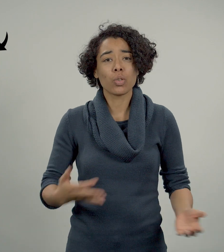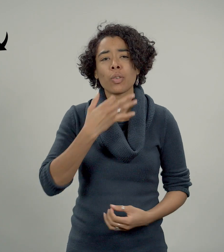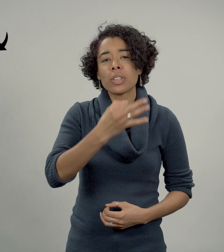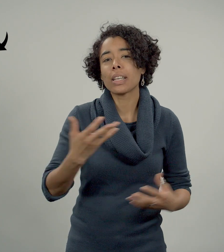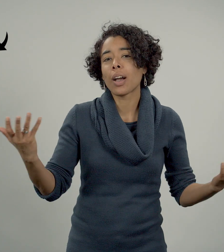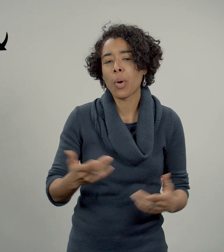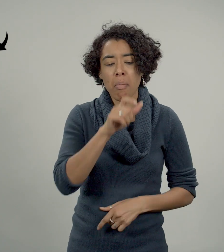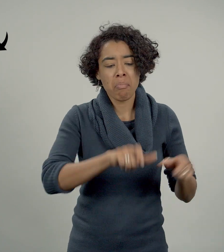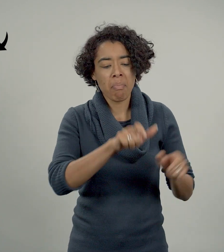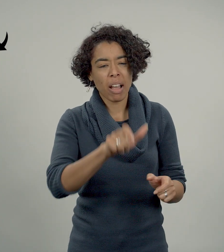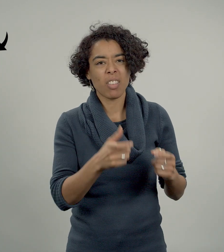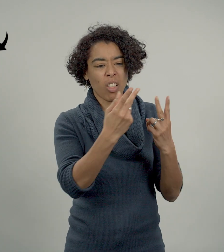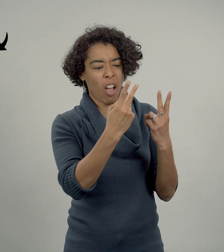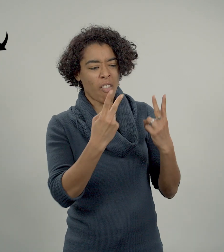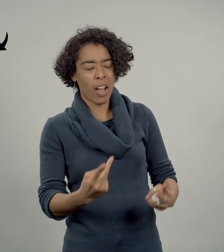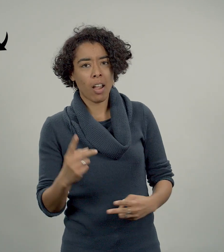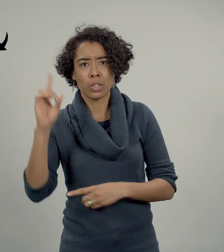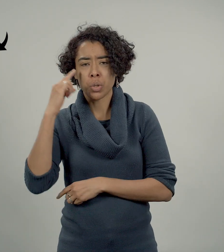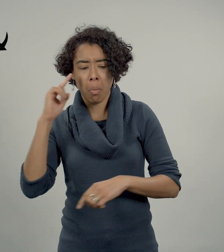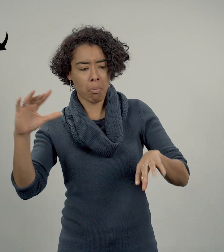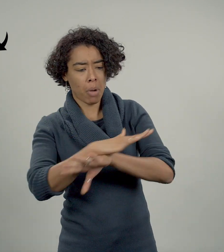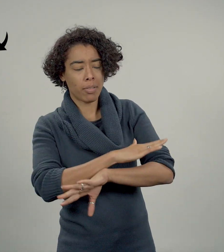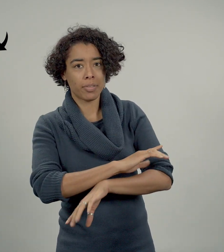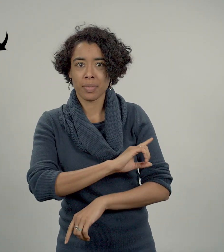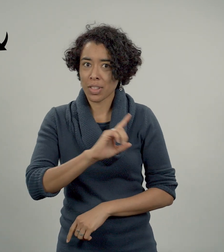Aujourd'hui, je veux vous dire que personne n'est trop petit aux yeux de Dieu.